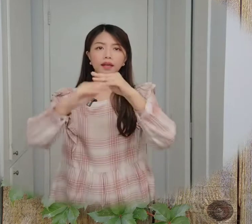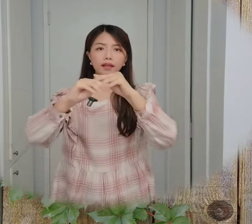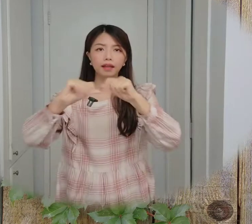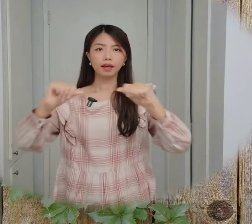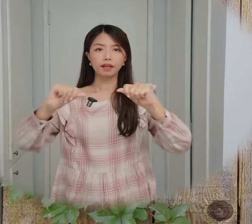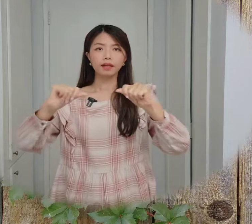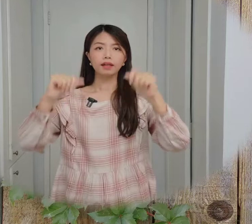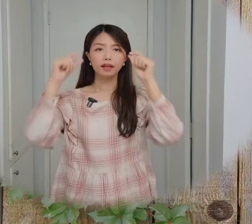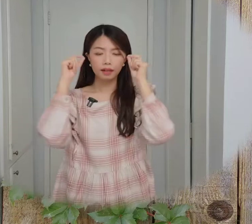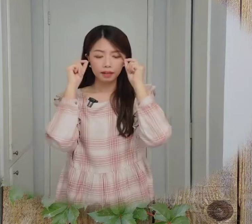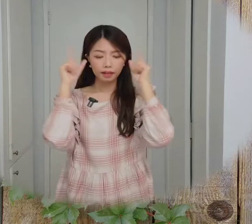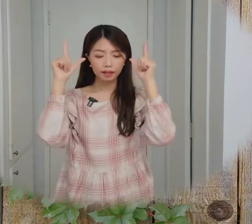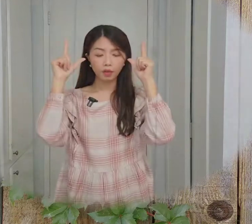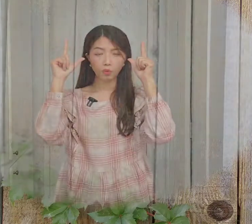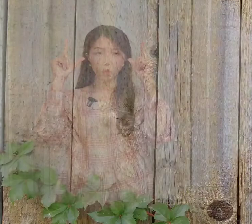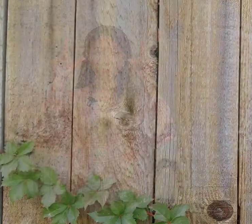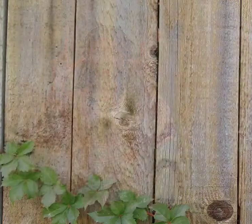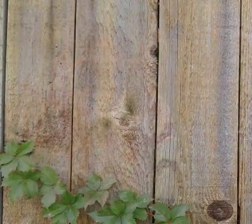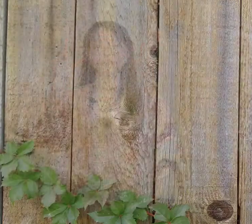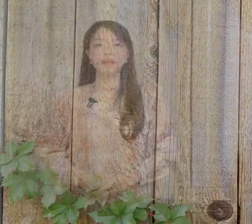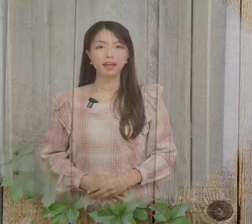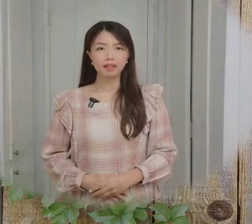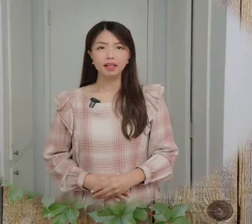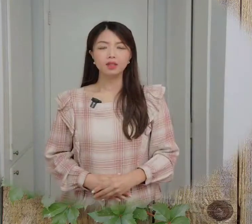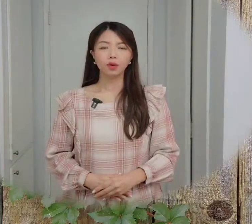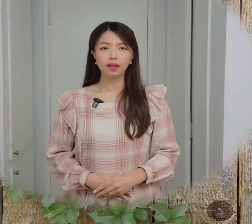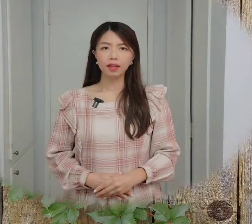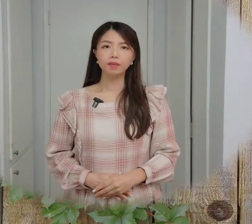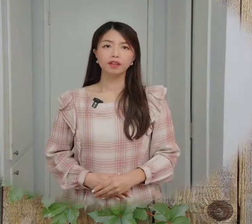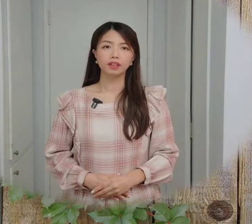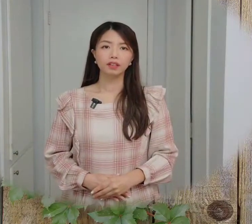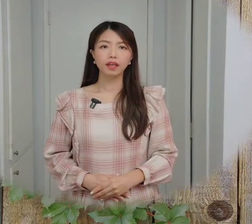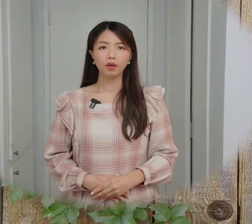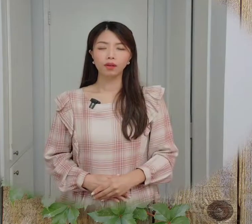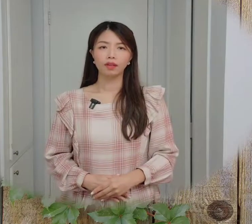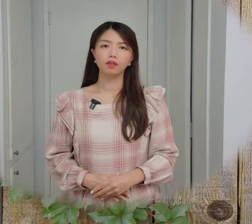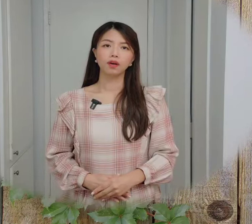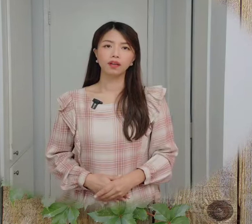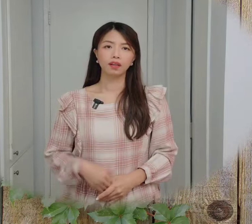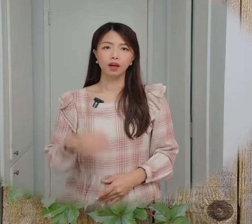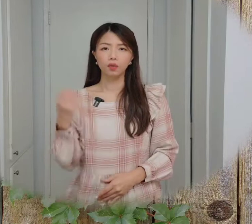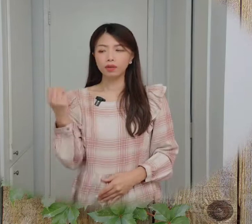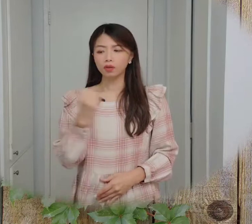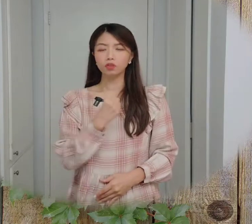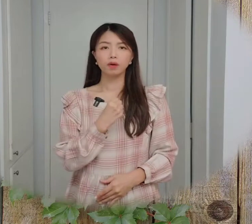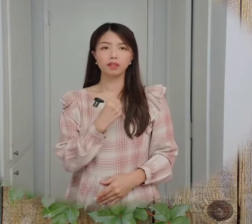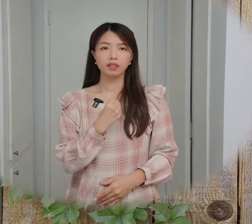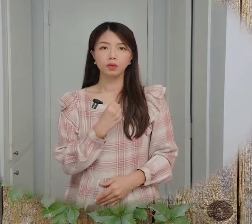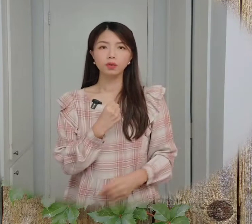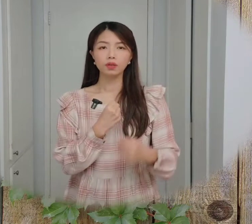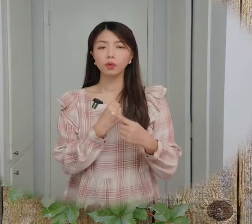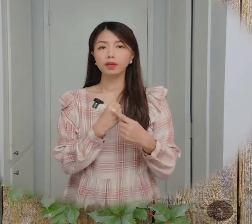이 땅을 깨우고. 은혜의 진리 속에 생명을, 은혜라고 하는 뜻의 수어는 왼손은